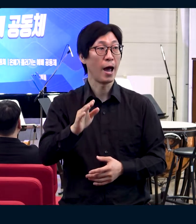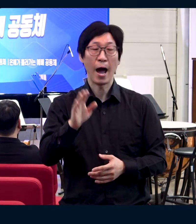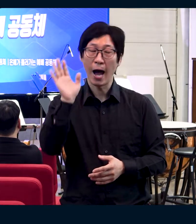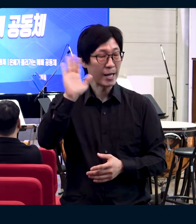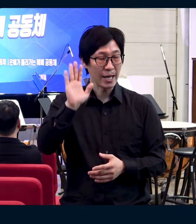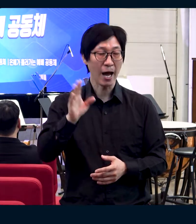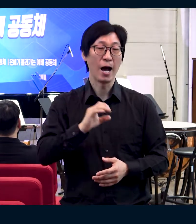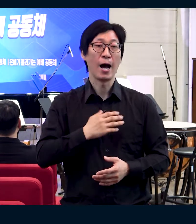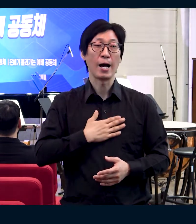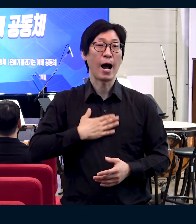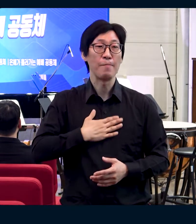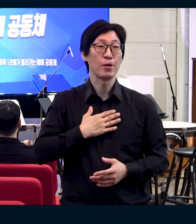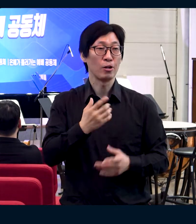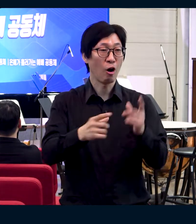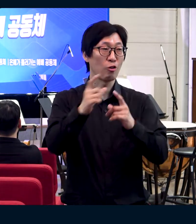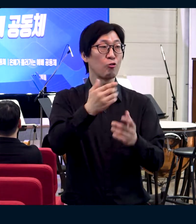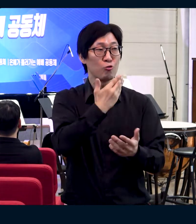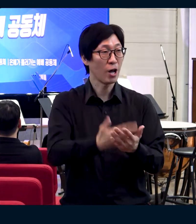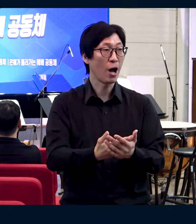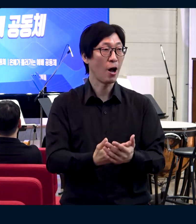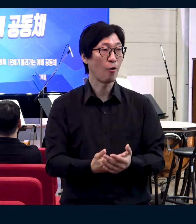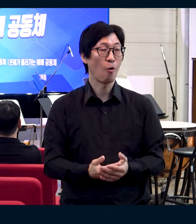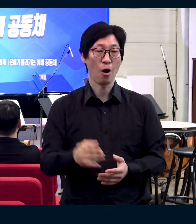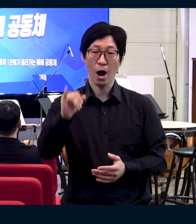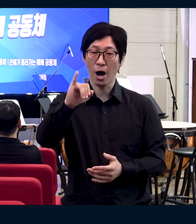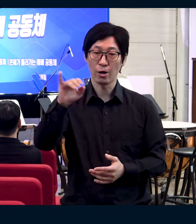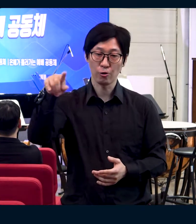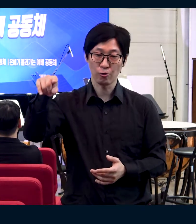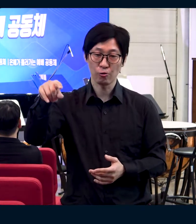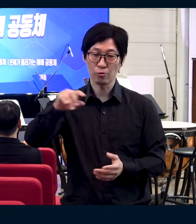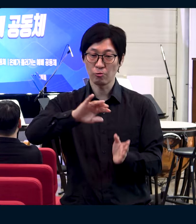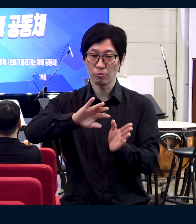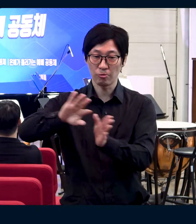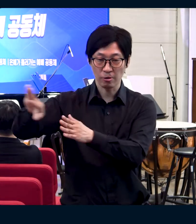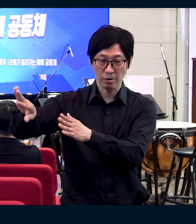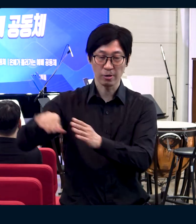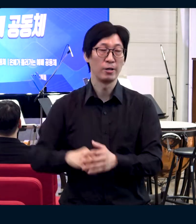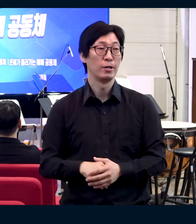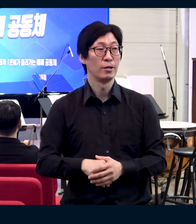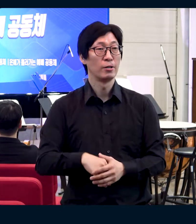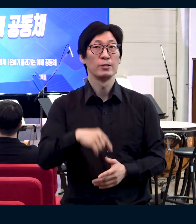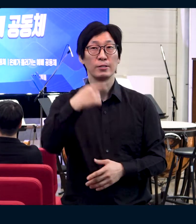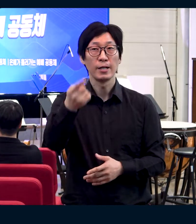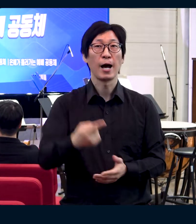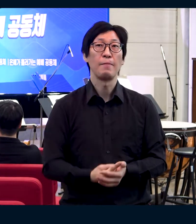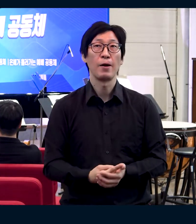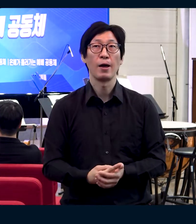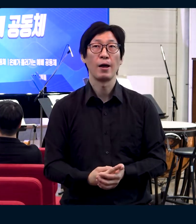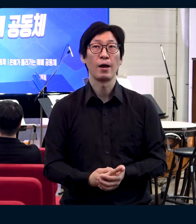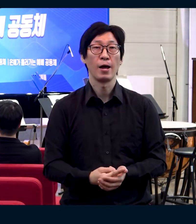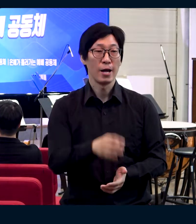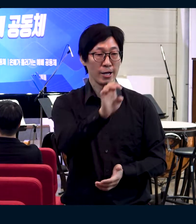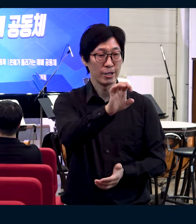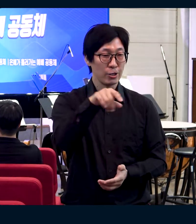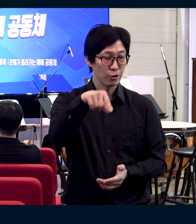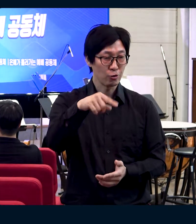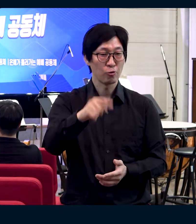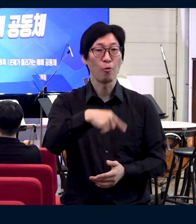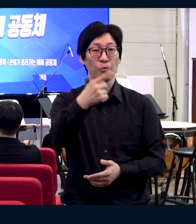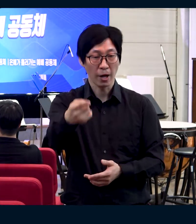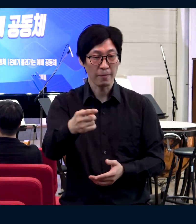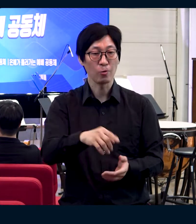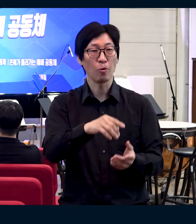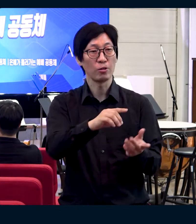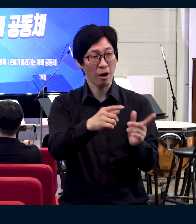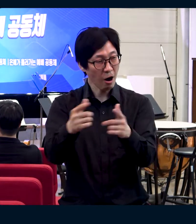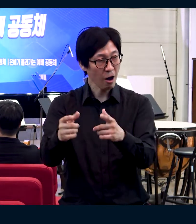뭐 이런 식의 이야기가 나오면서 이 IQ의 아성이 흔들렸는데, 그 뒤에 그래서 그런지 굉장히 많은 그 비슷한